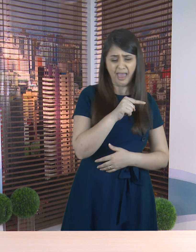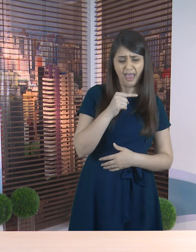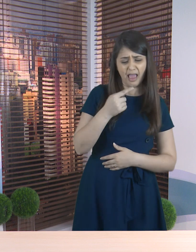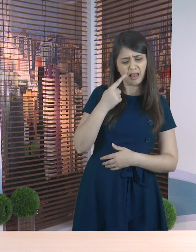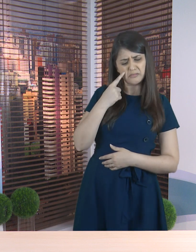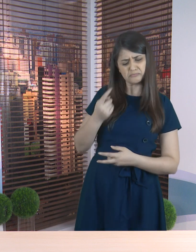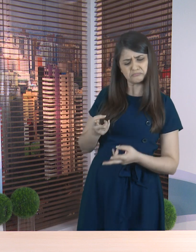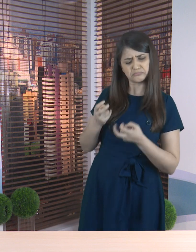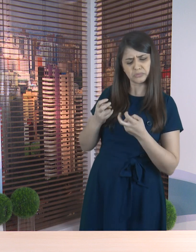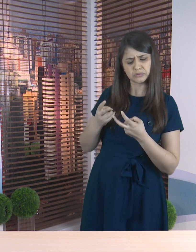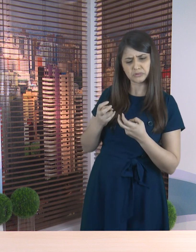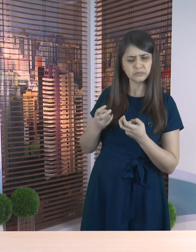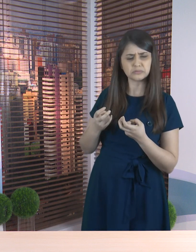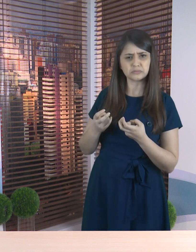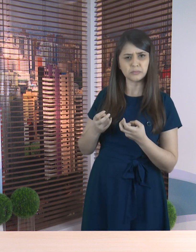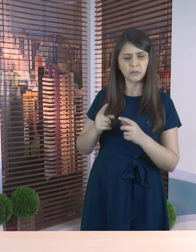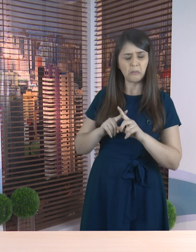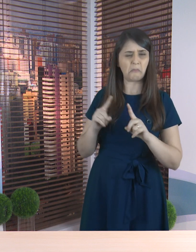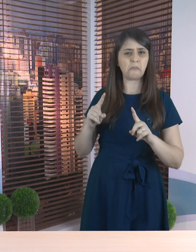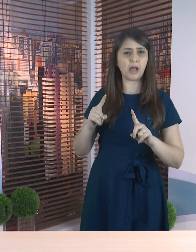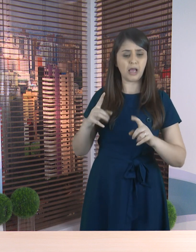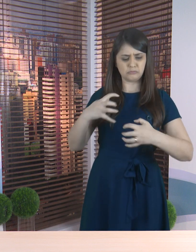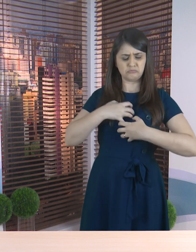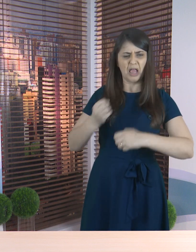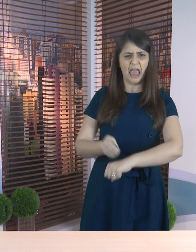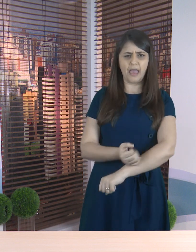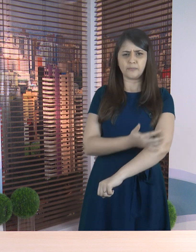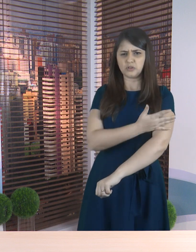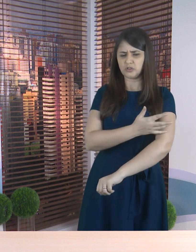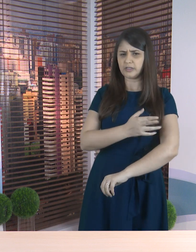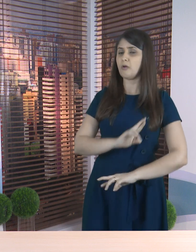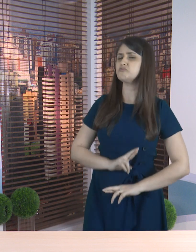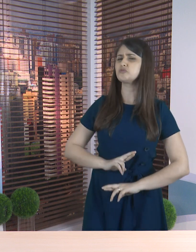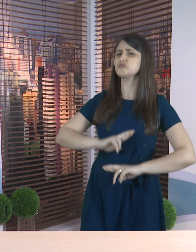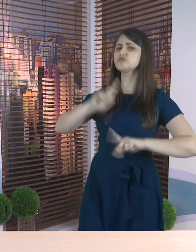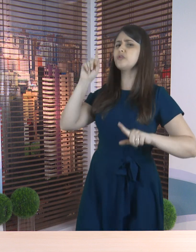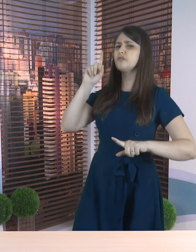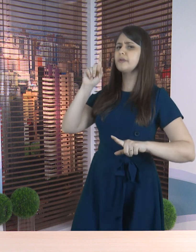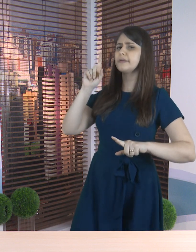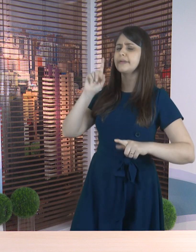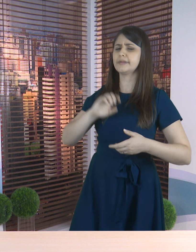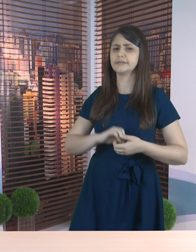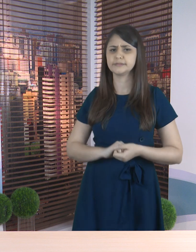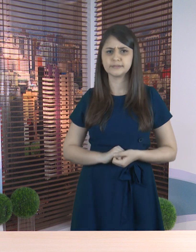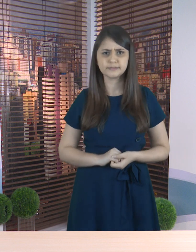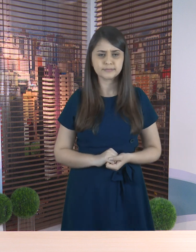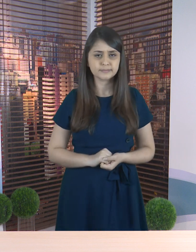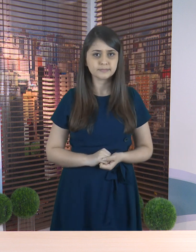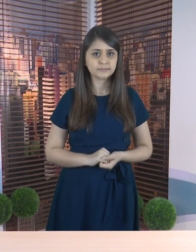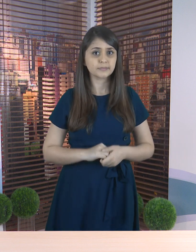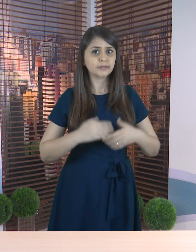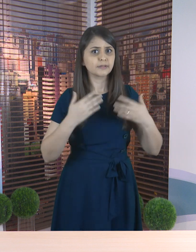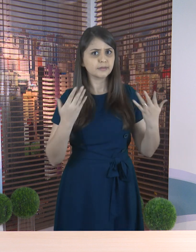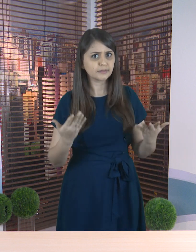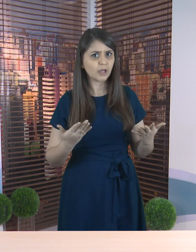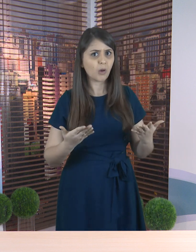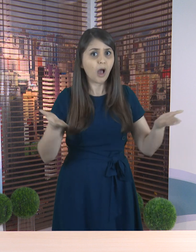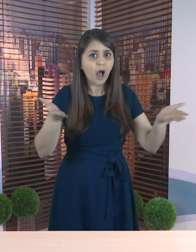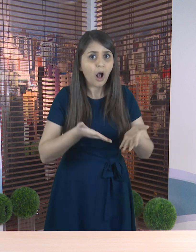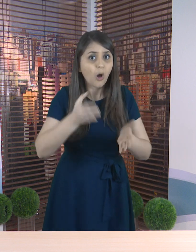Neste capítulo, Jó começa a pensar com mais clareza acerca das questões levantadas, em vez de gastar suas energias